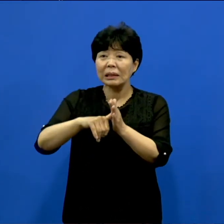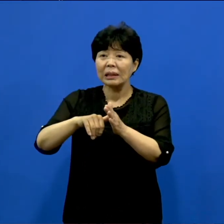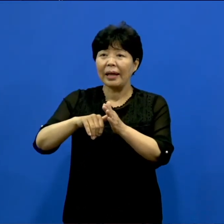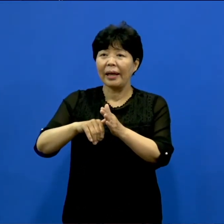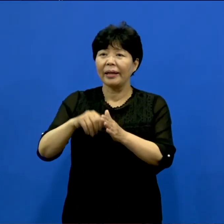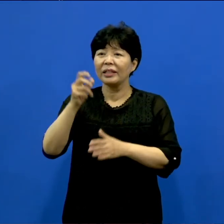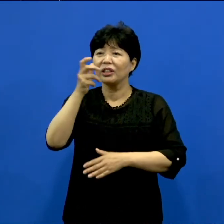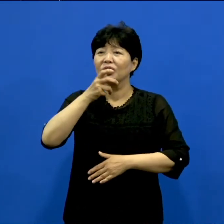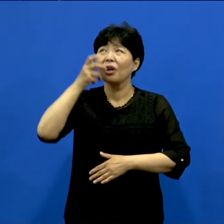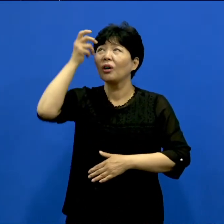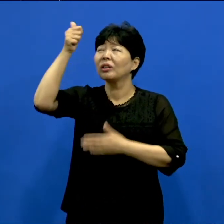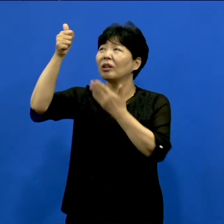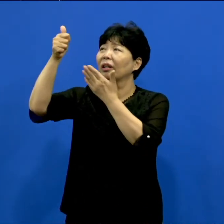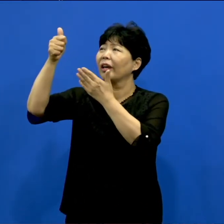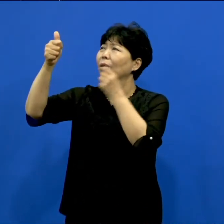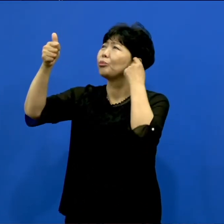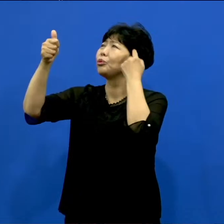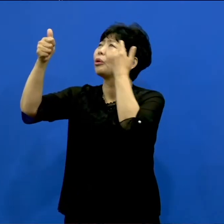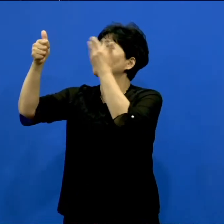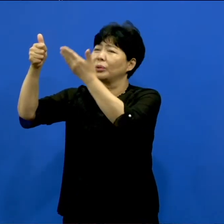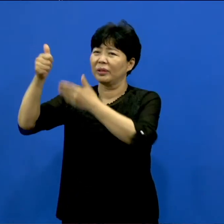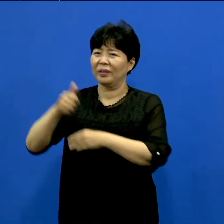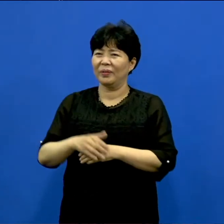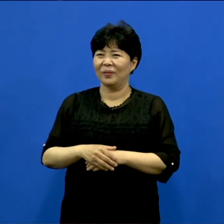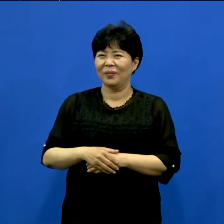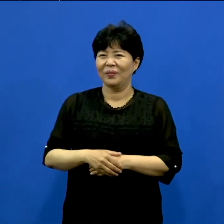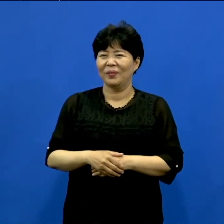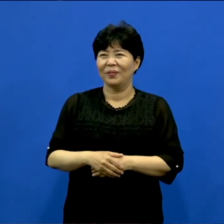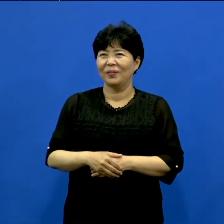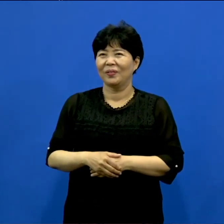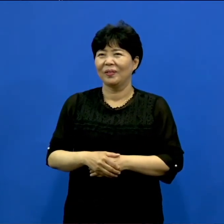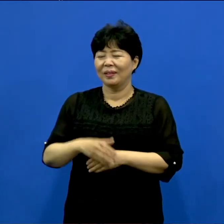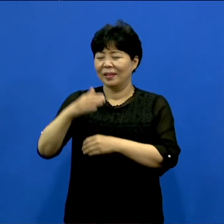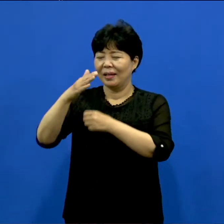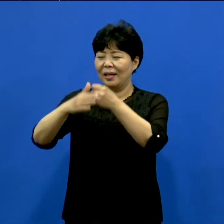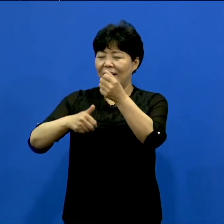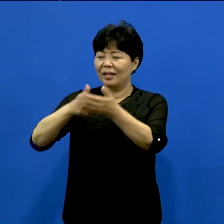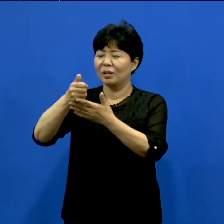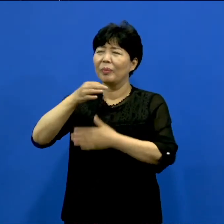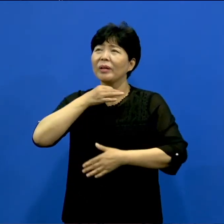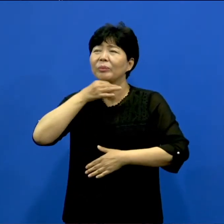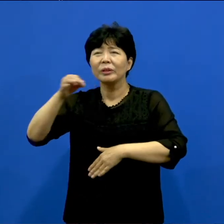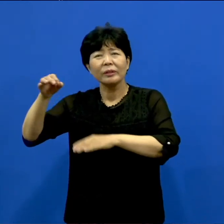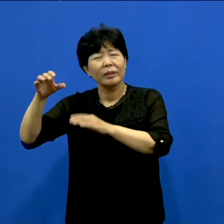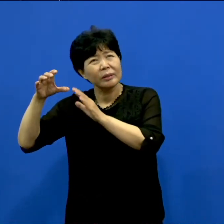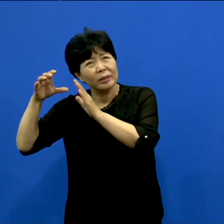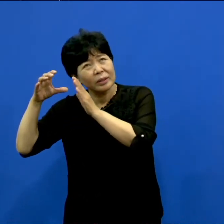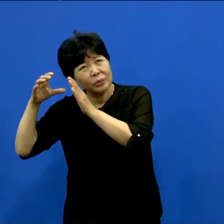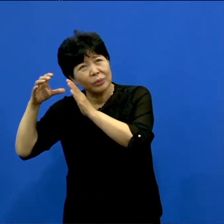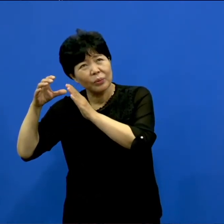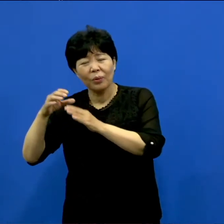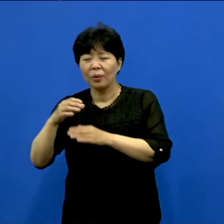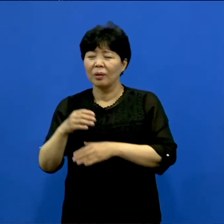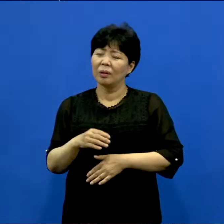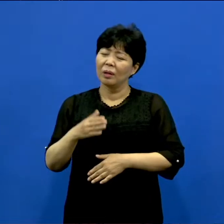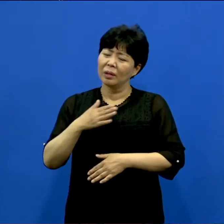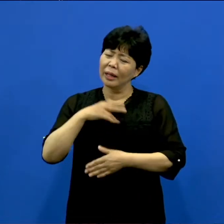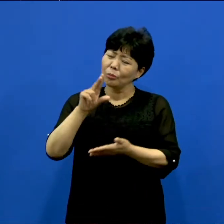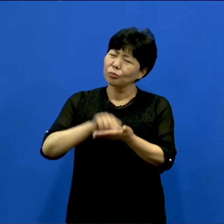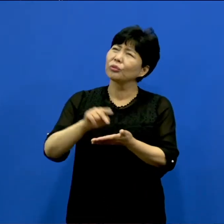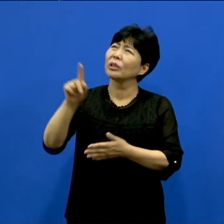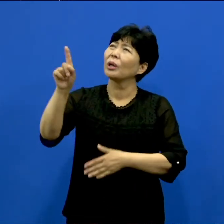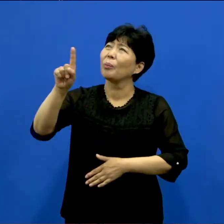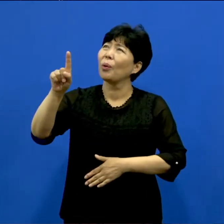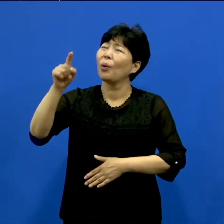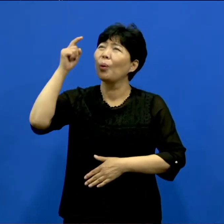돼요. 나의 자아의 소리를 내려놓고 하나님의 음성에 귀를 기울이고, 하나님이 무엇이 문제입니까? 왜 이게